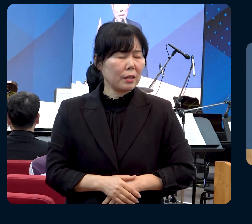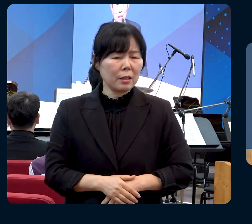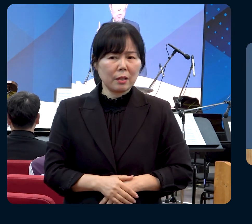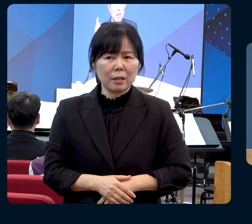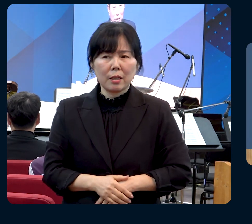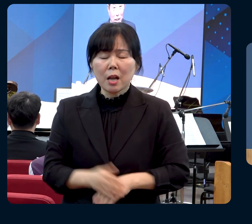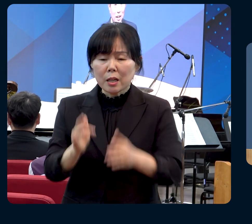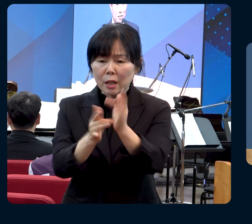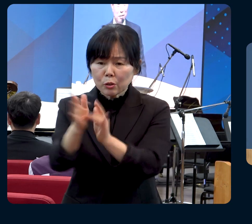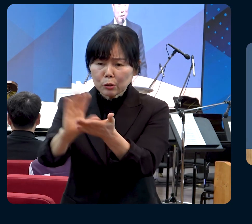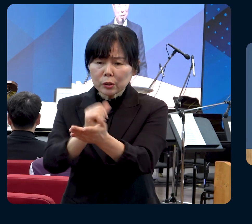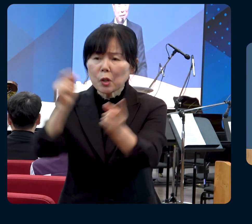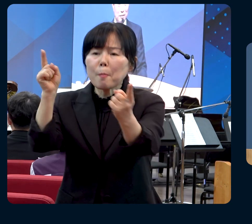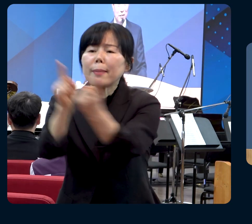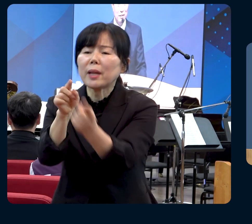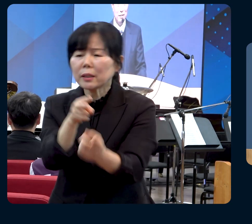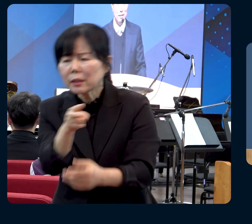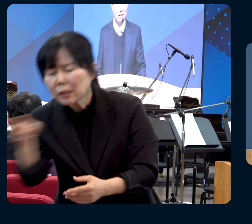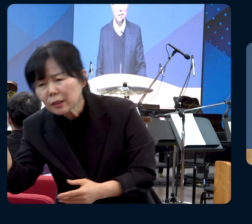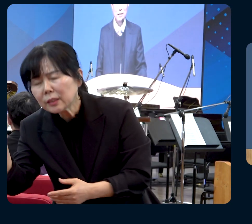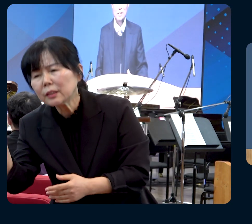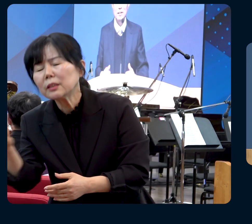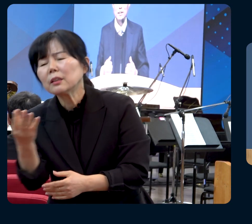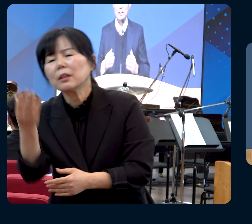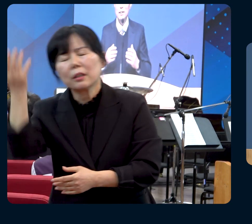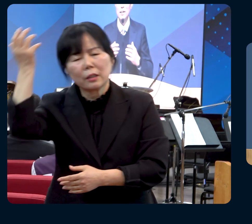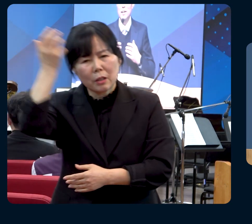그리스도를 만나고 있을 때라는 거예요.